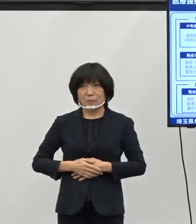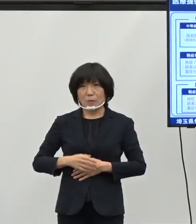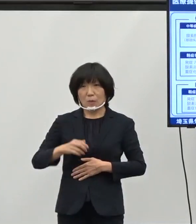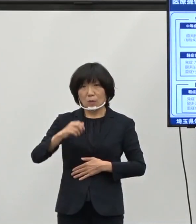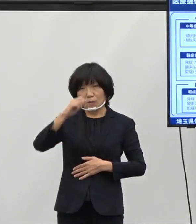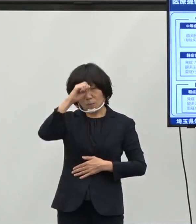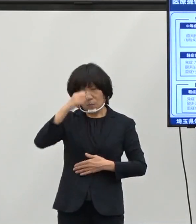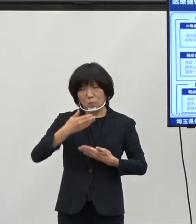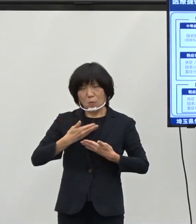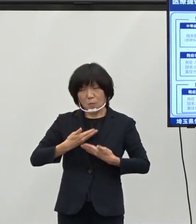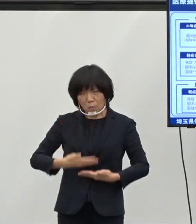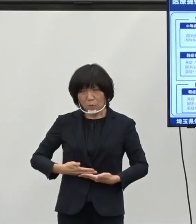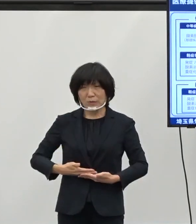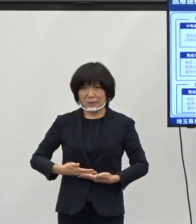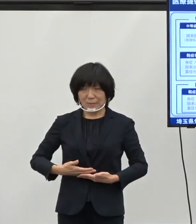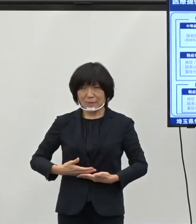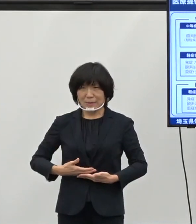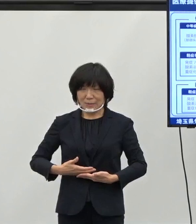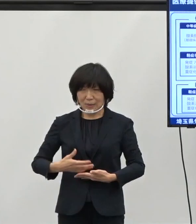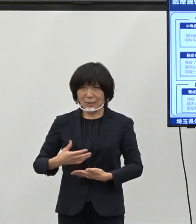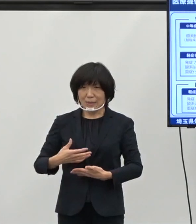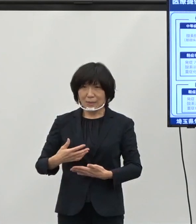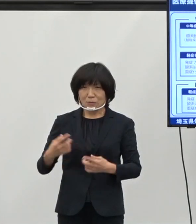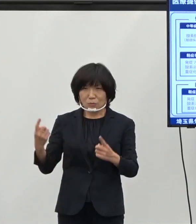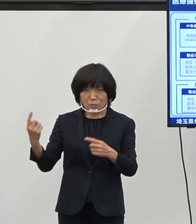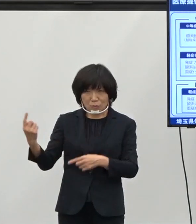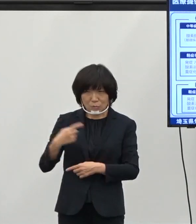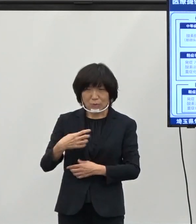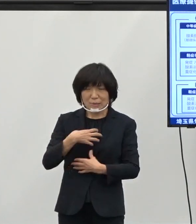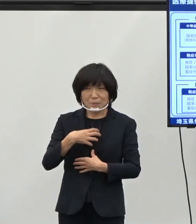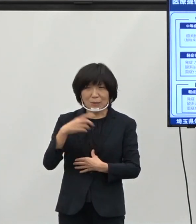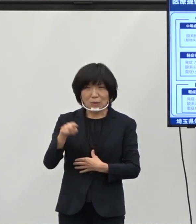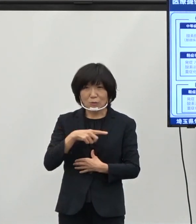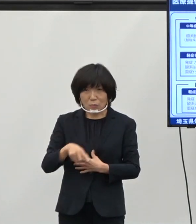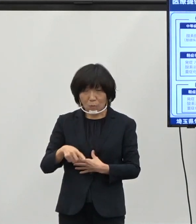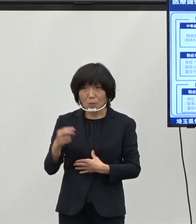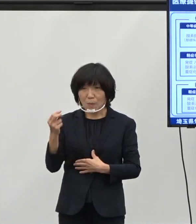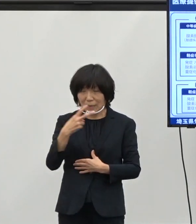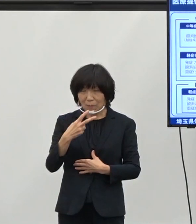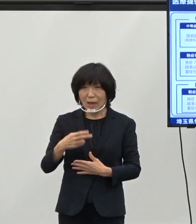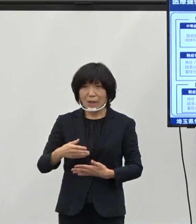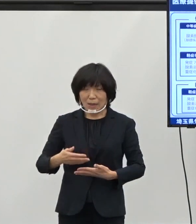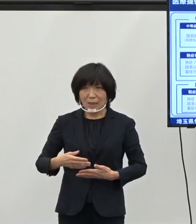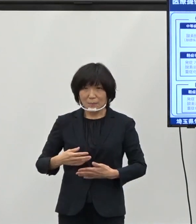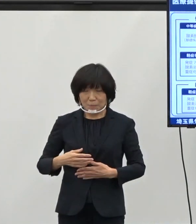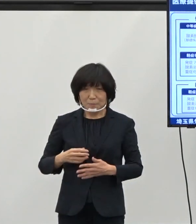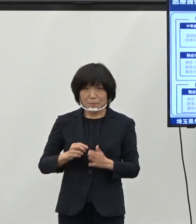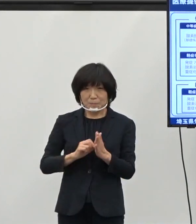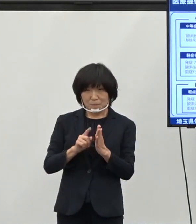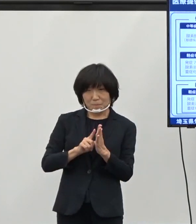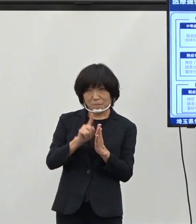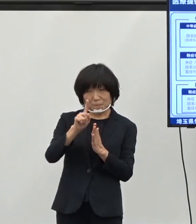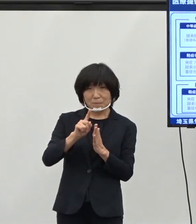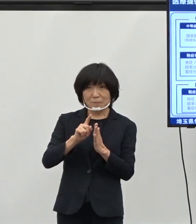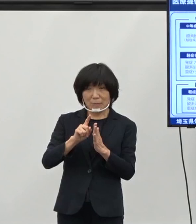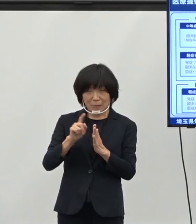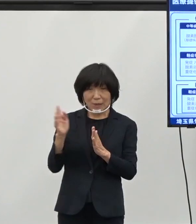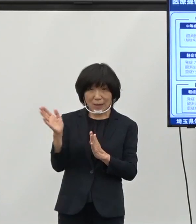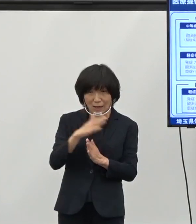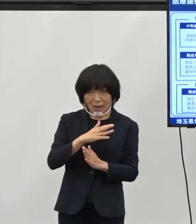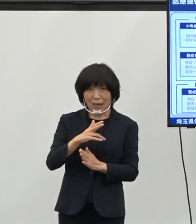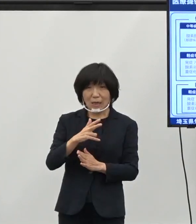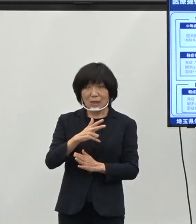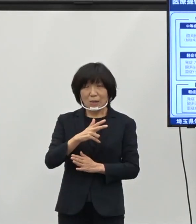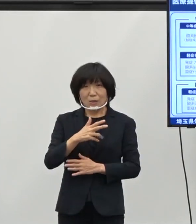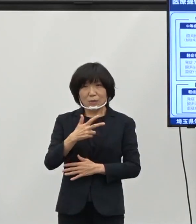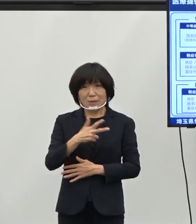症化リスクが高い軽症者で、なおかつ発症後7日以内の要件